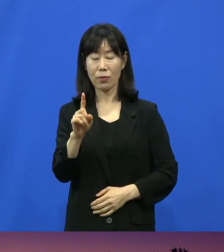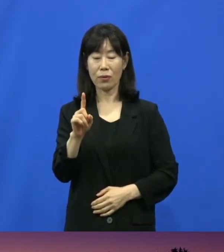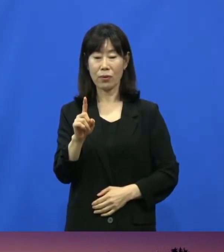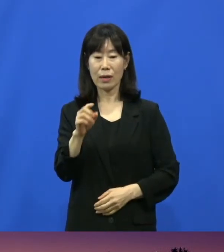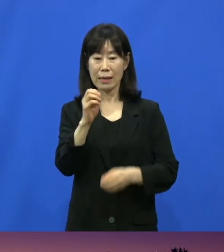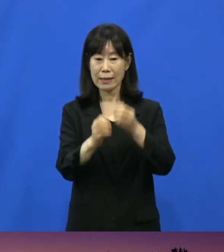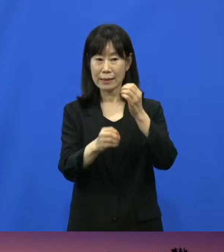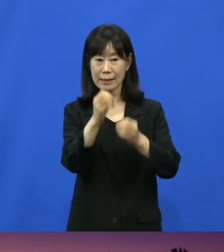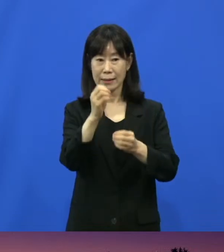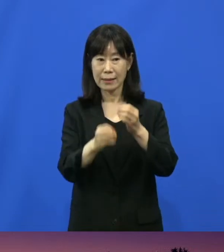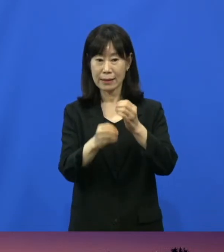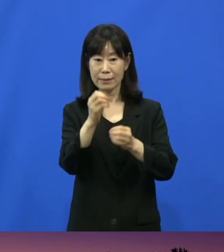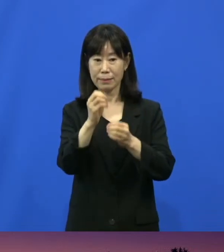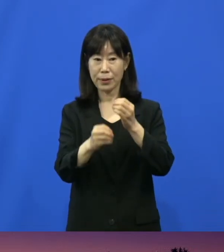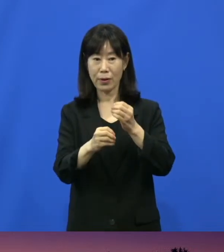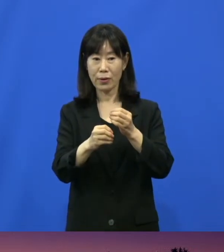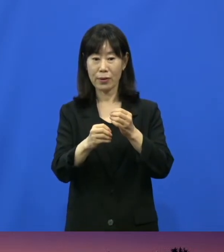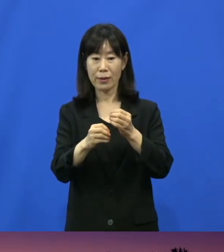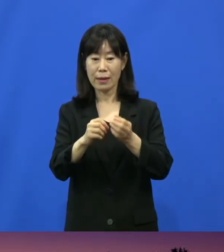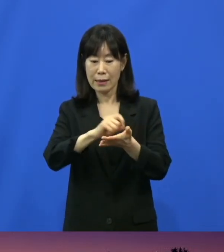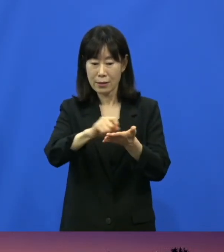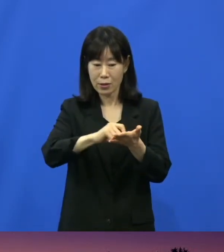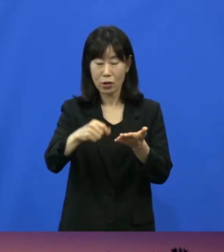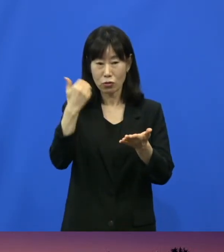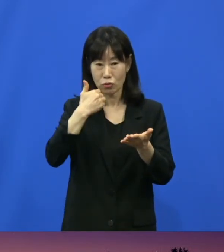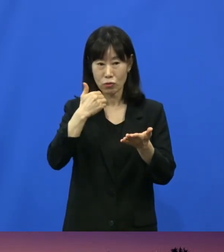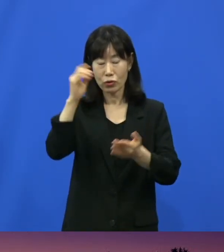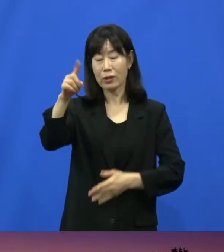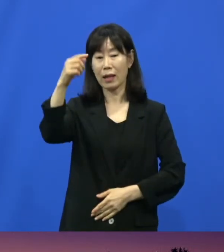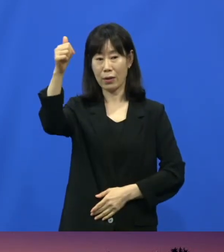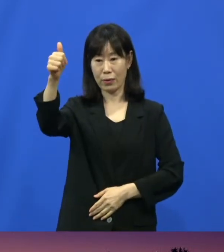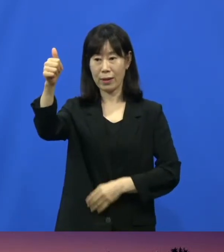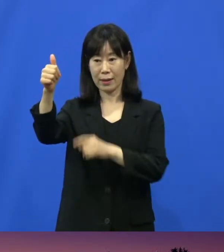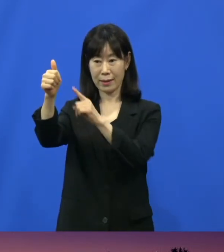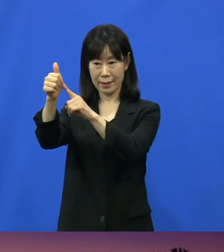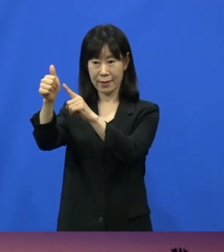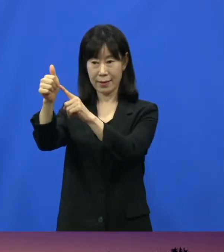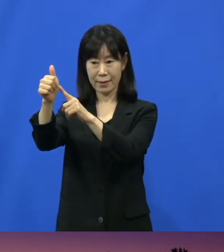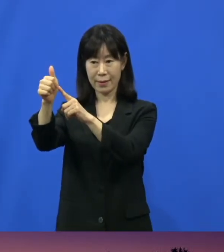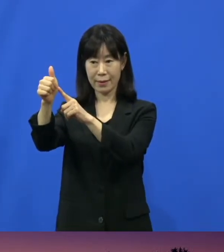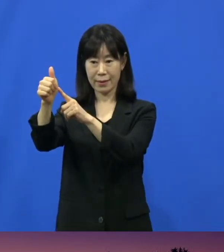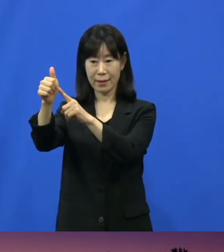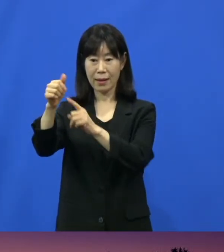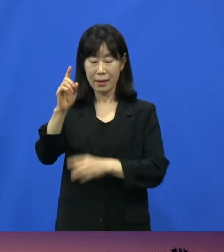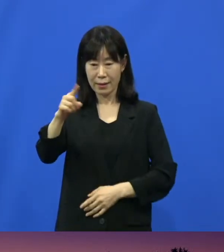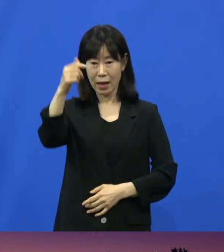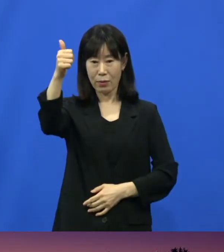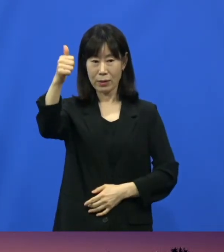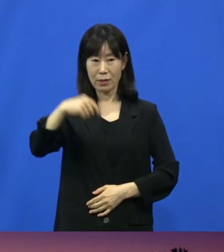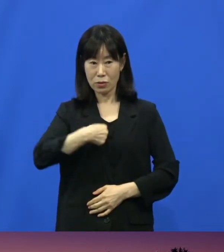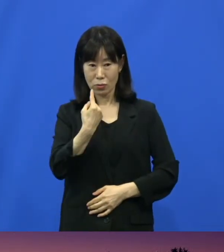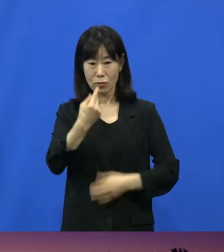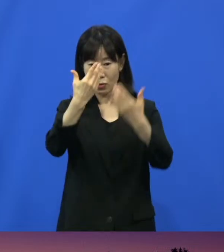다윗이에요. 다윗인데 자신을 아이로 비교하는 거예요. 젖을 먹는 아이로.